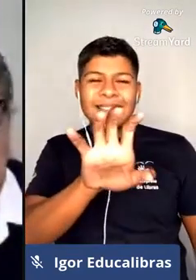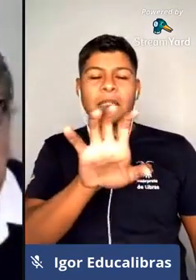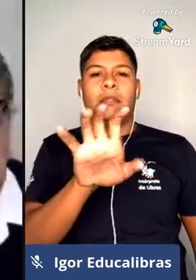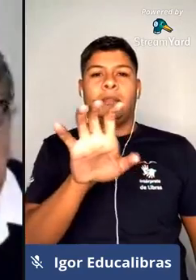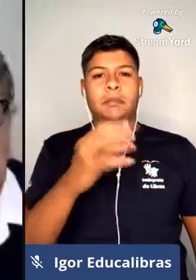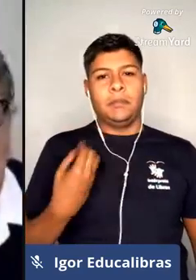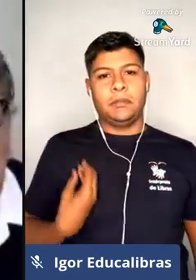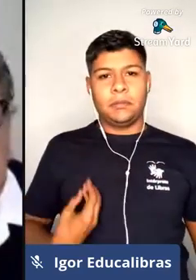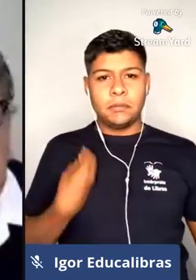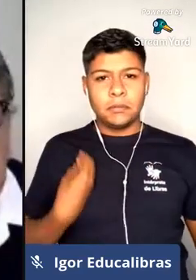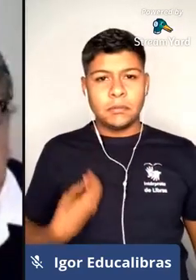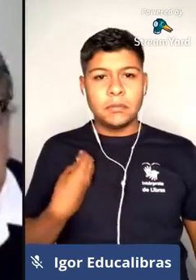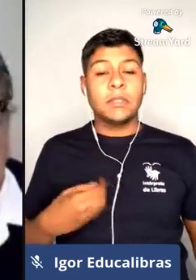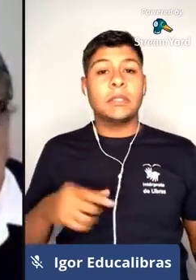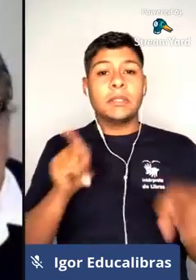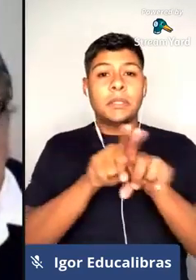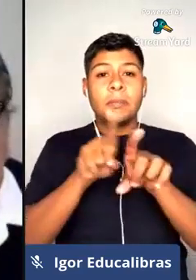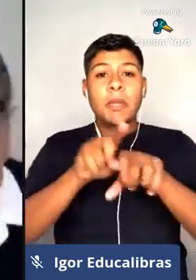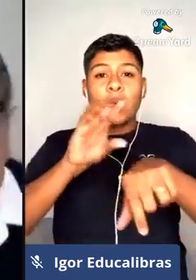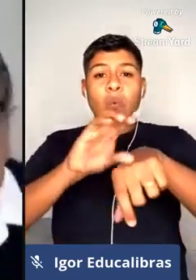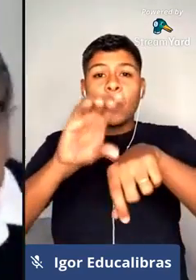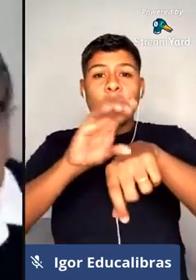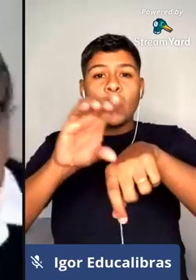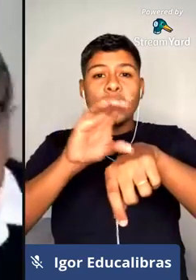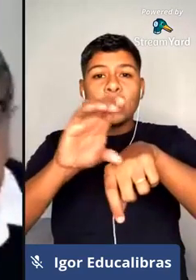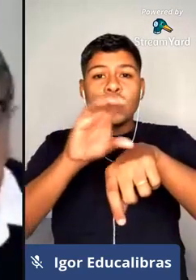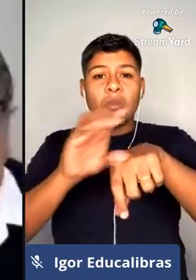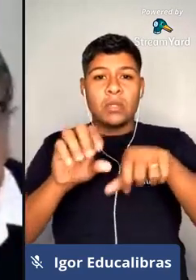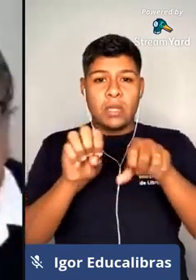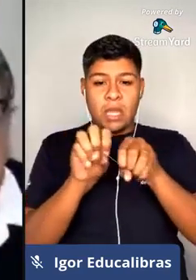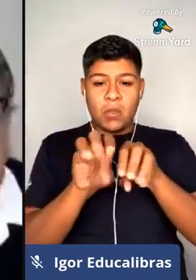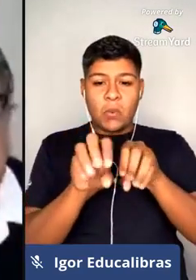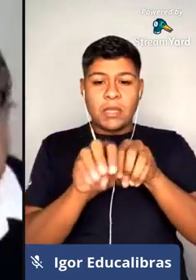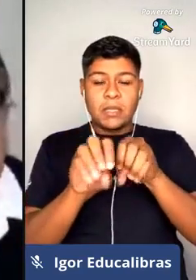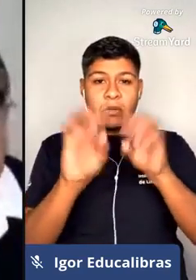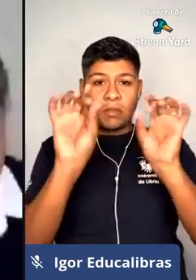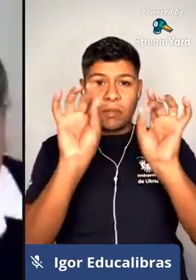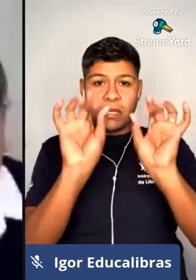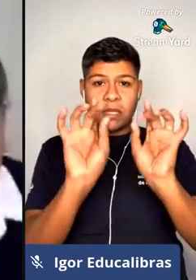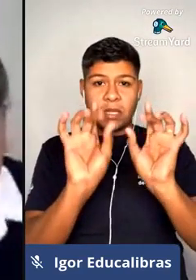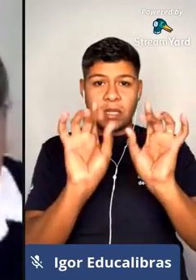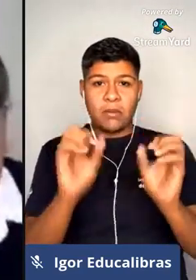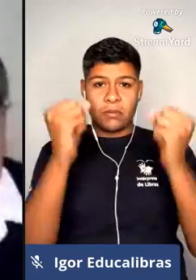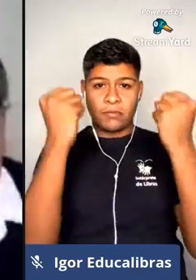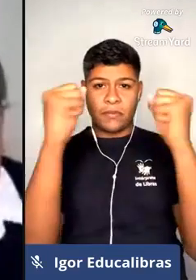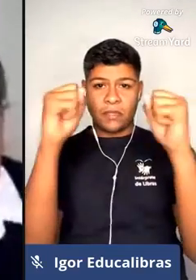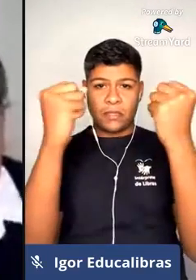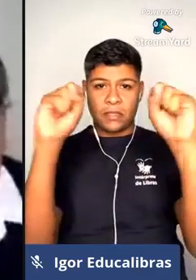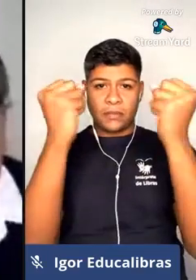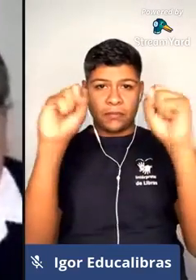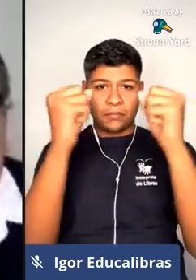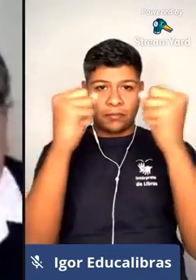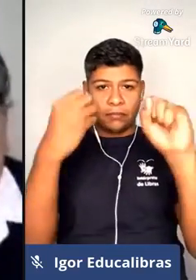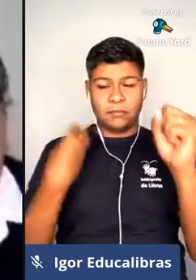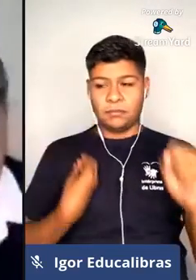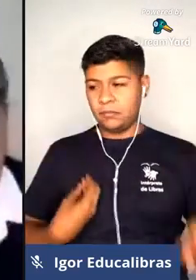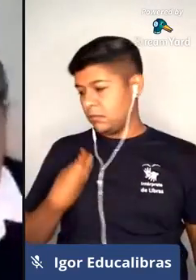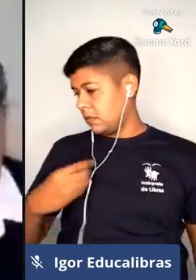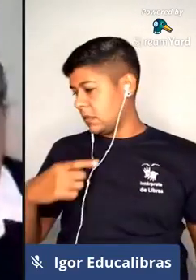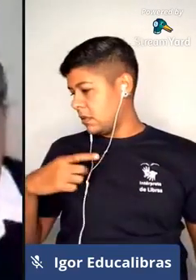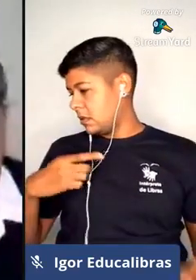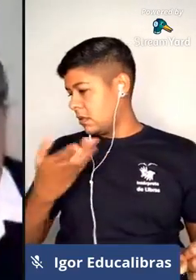que ministrava cursos de educação especial, educação física especial na Sorbonne, onde ele tinha